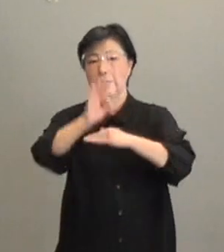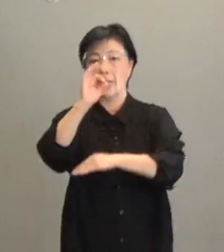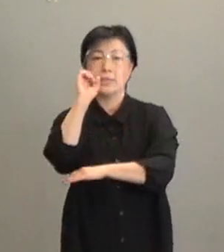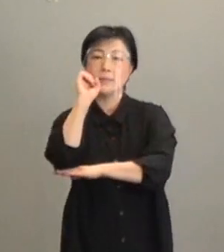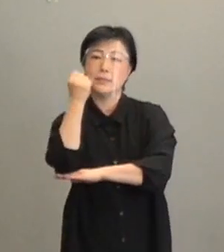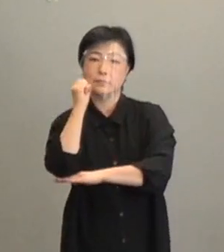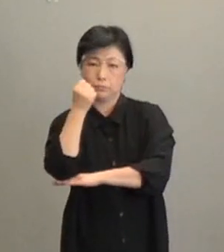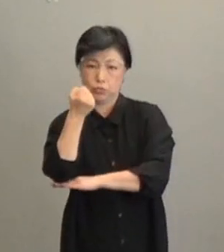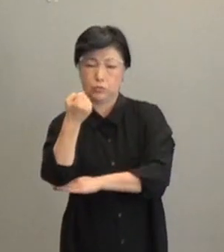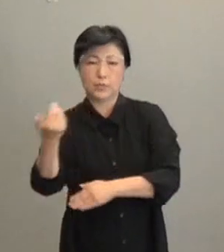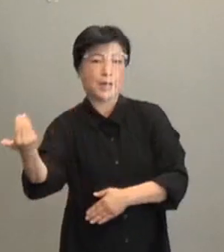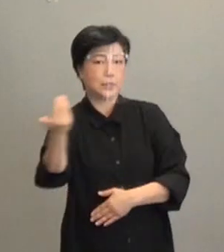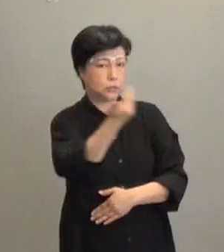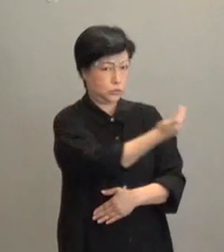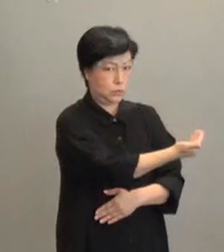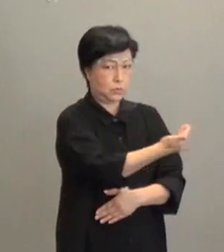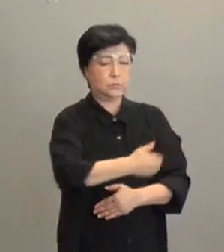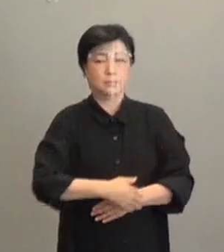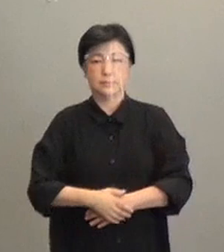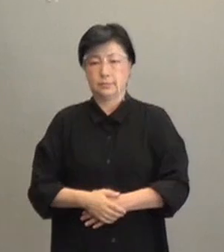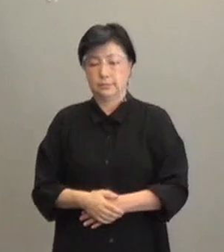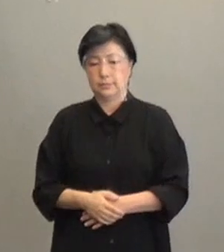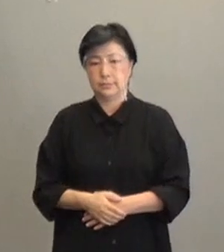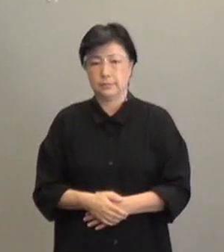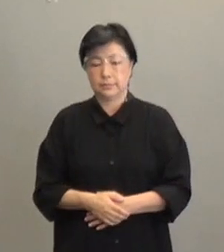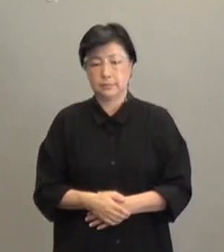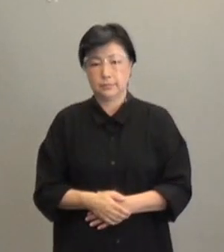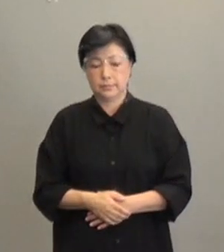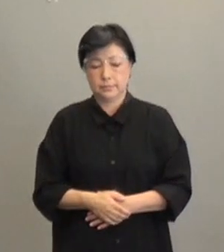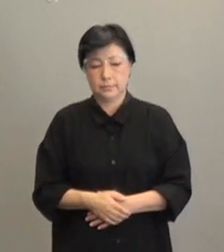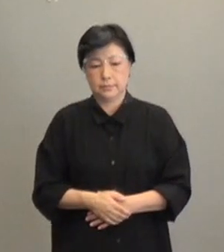します。 朝日新聞です。よろしくお願いします。